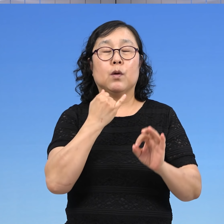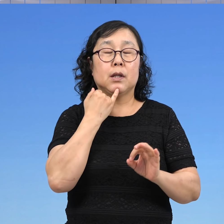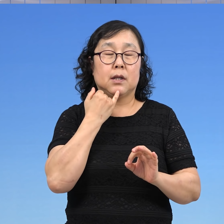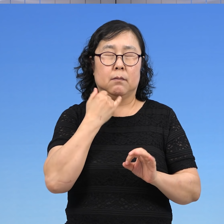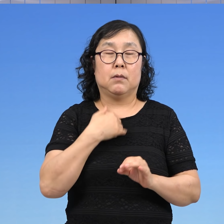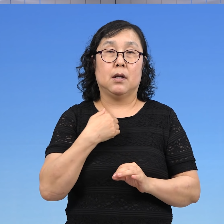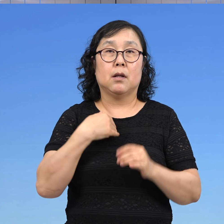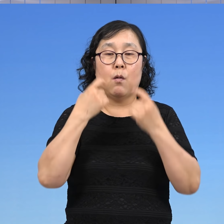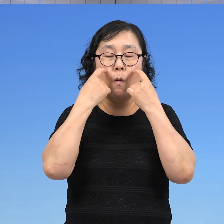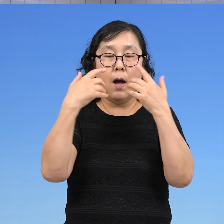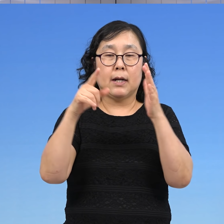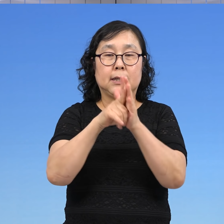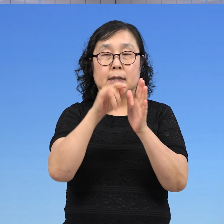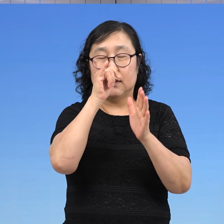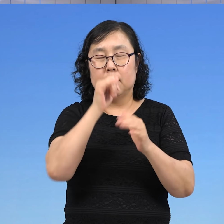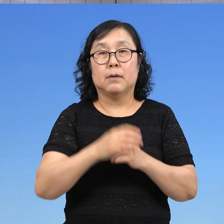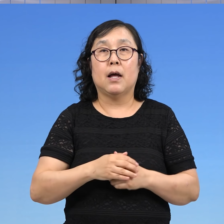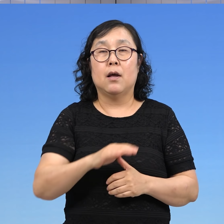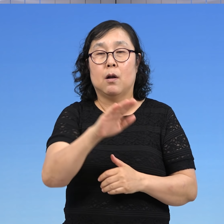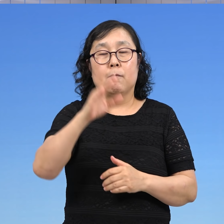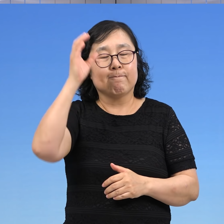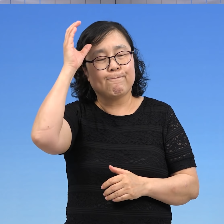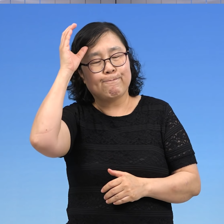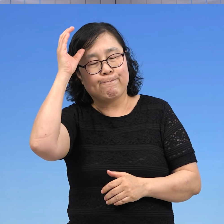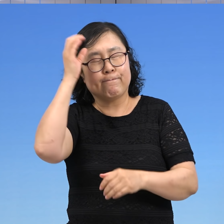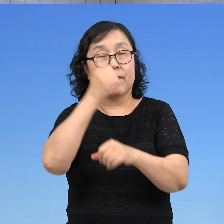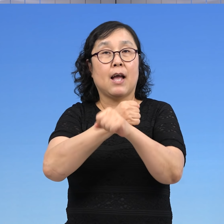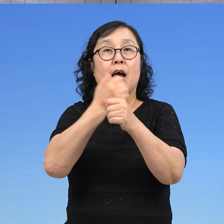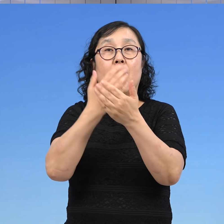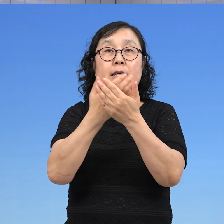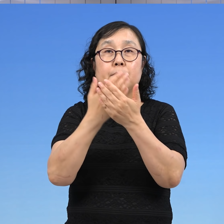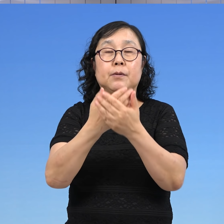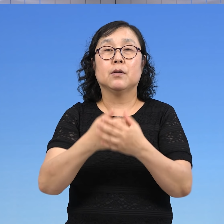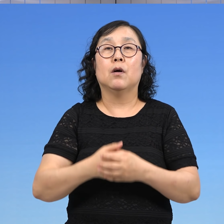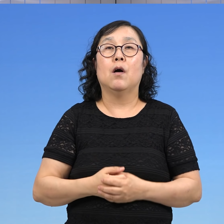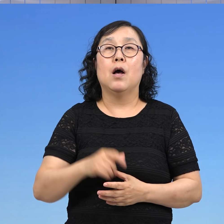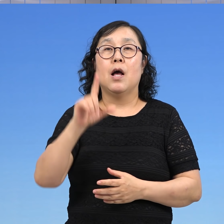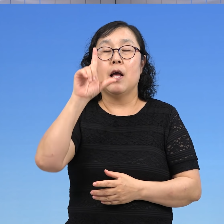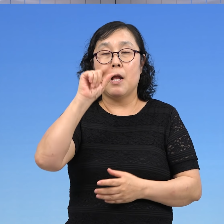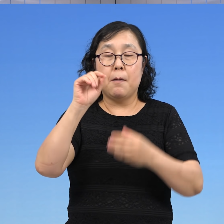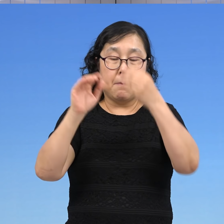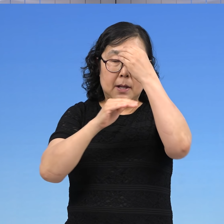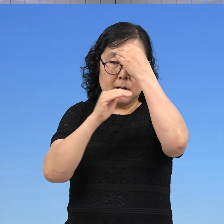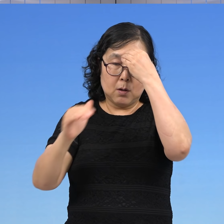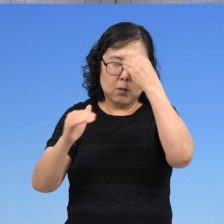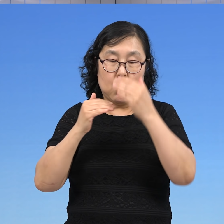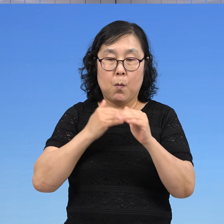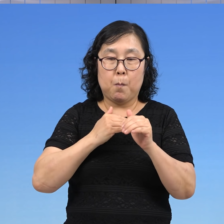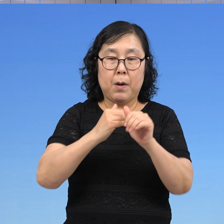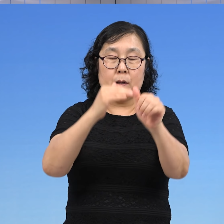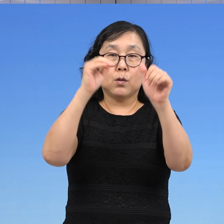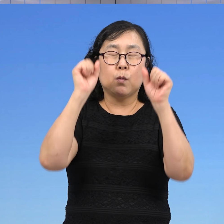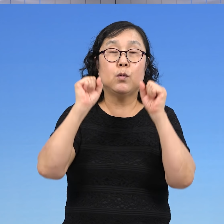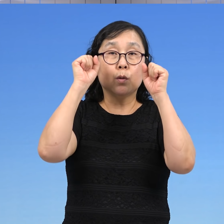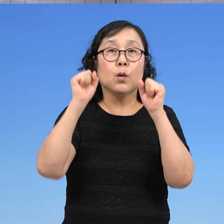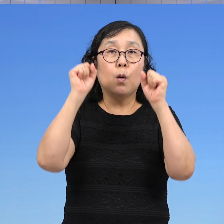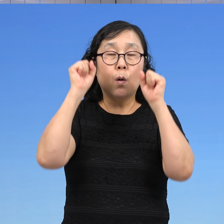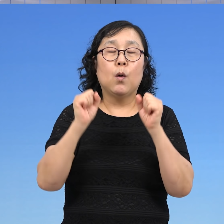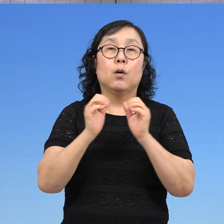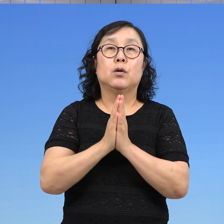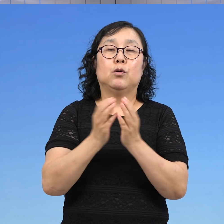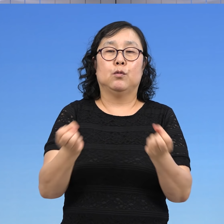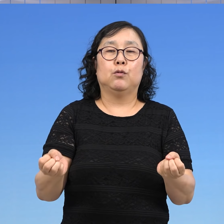확신이 드는 겁니다 이제 여러분 기대하세요 이제 1만 쏟아서 운동은 요 축제 축제